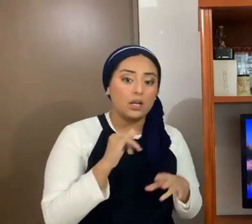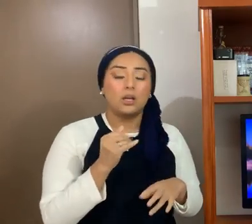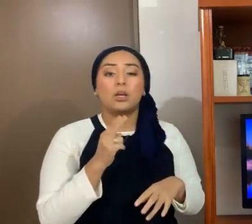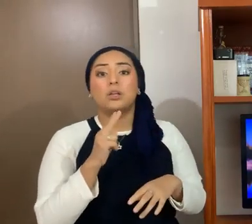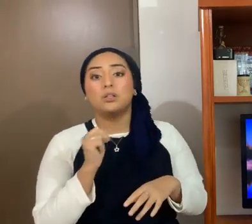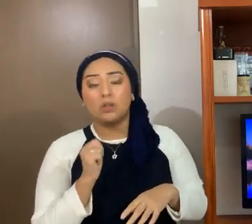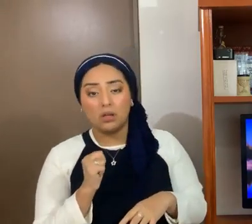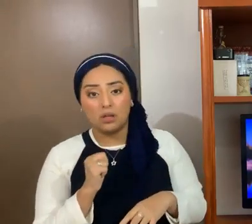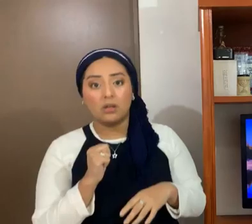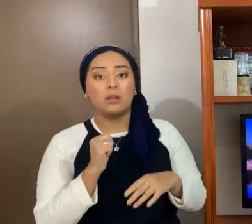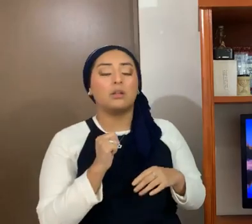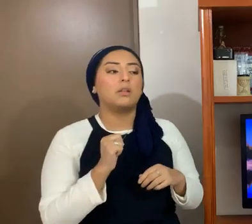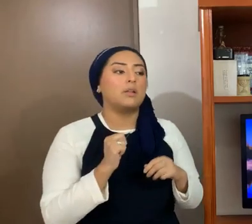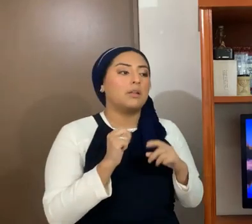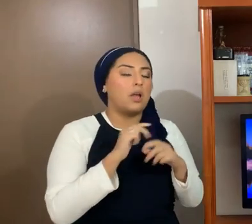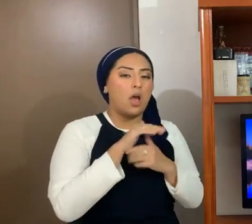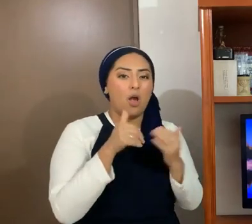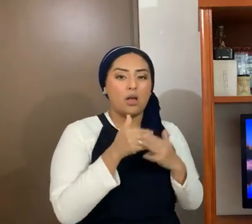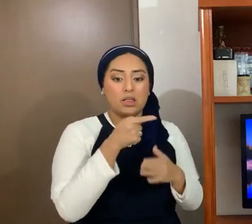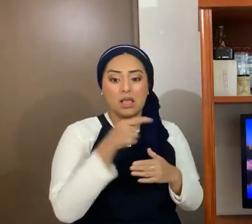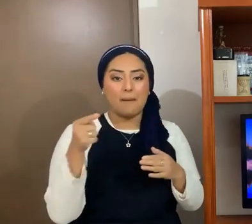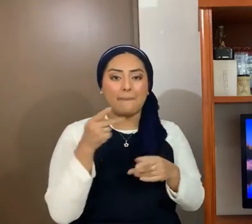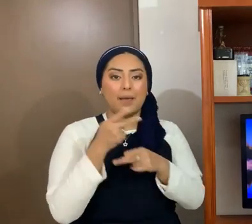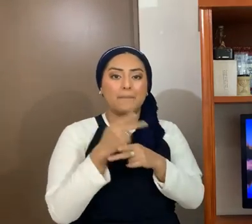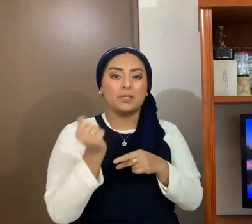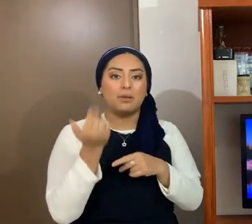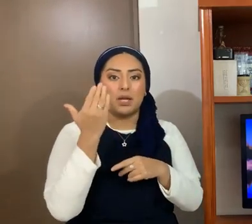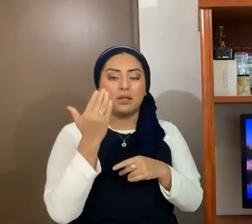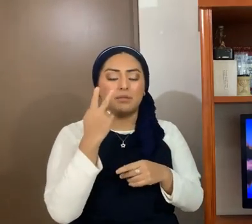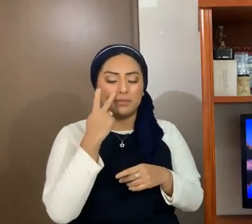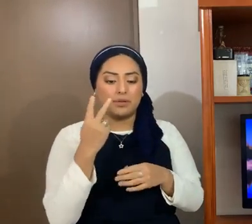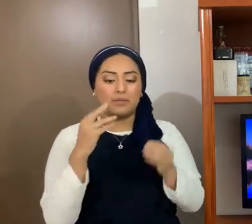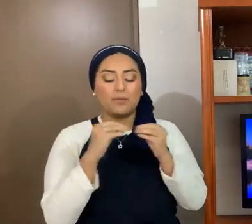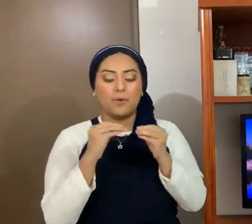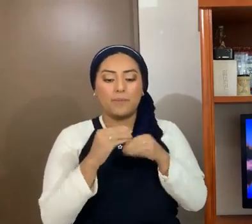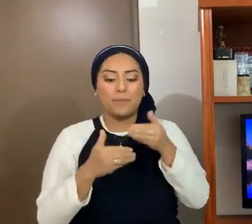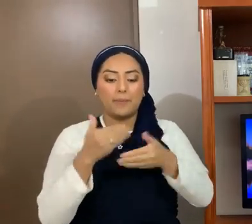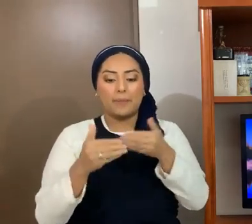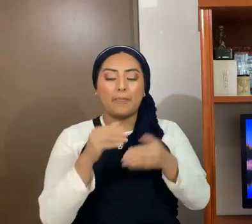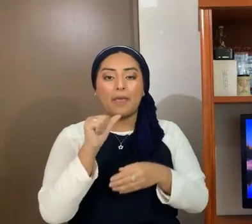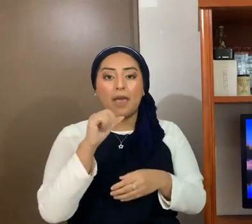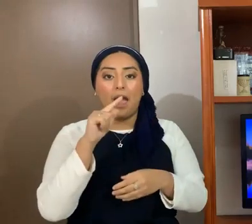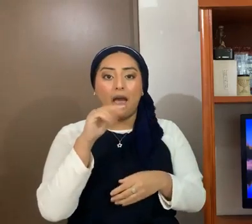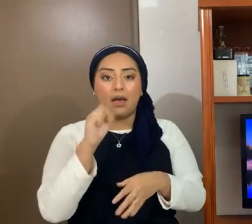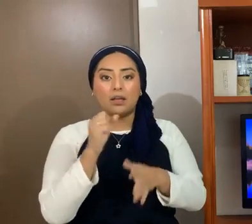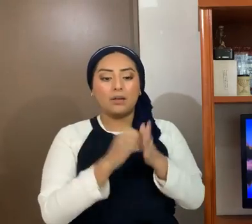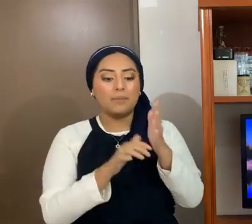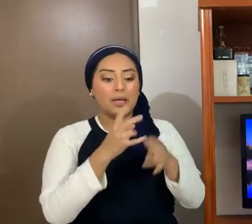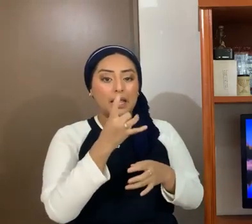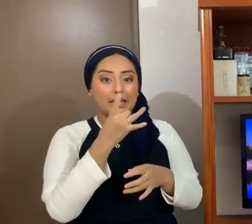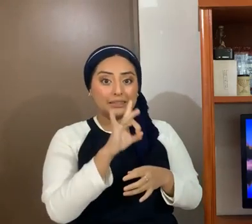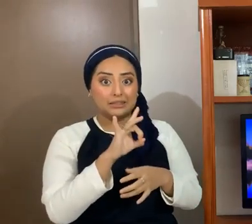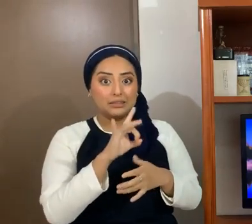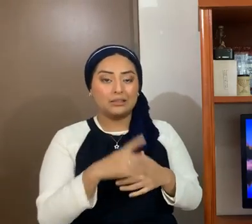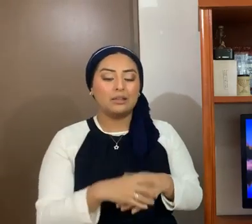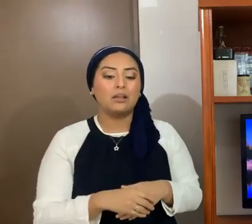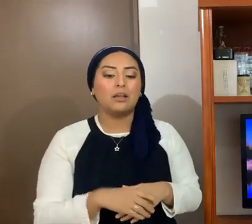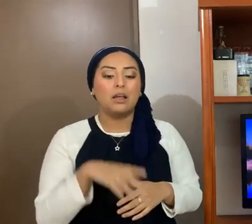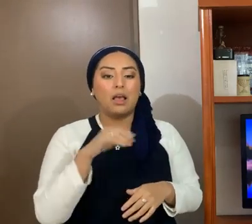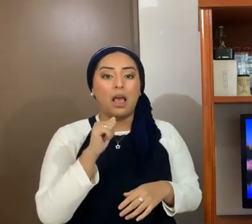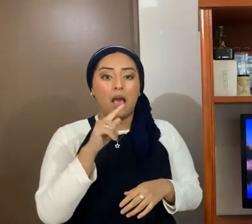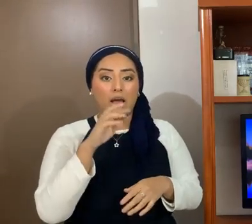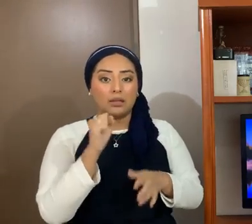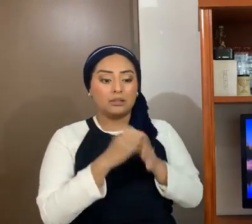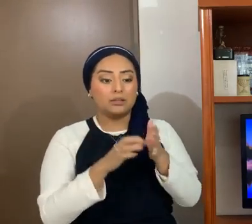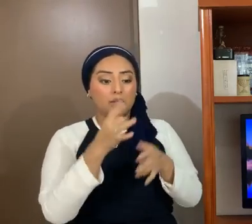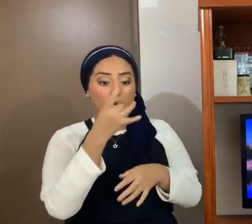Pablo, Juan, Pedro, todos guardaban el Shabbat. Vamos a verlo más adelante otra vez aquí en Hechos 18. En Hechos